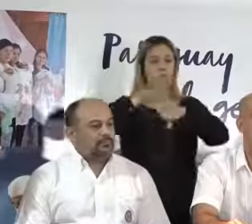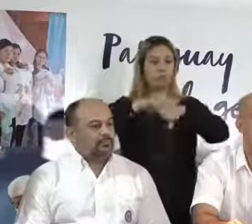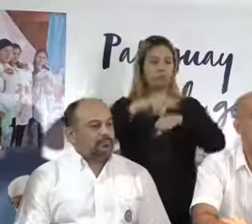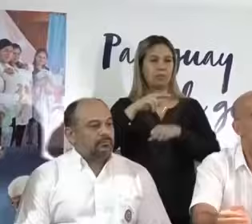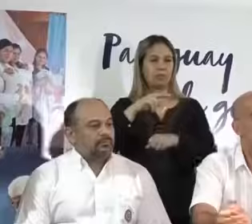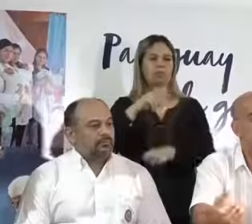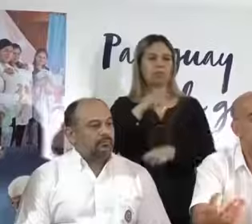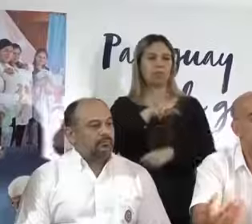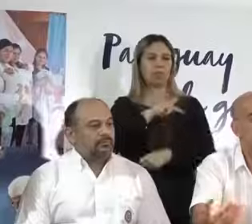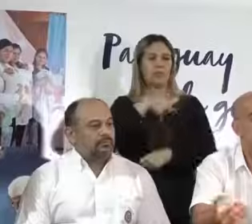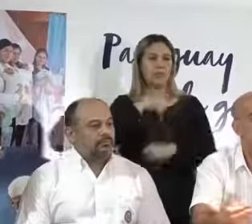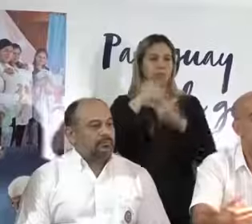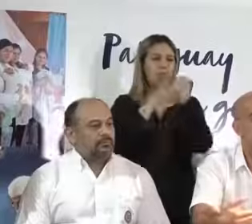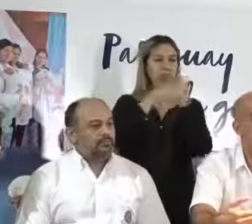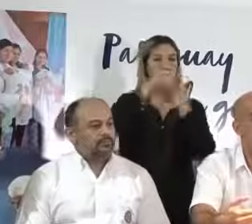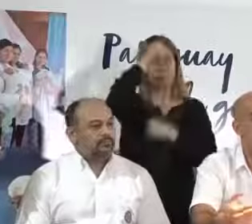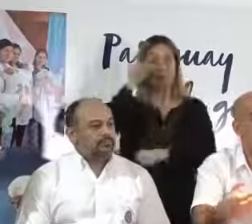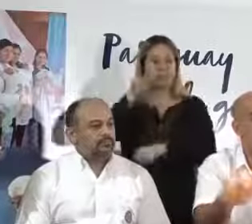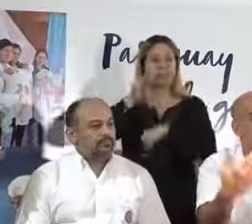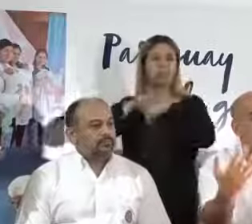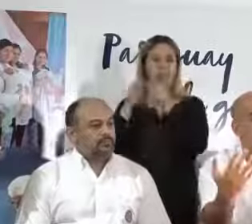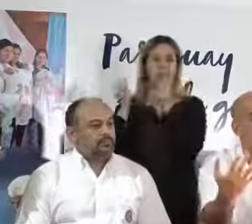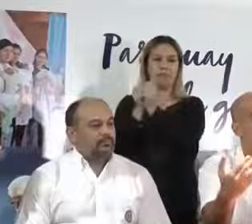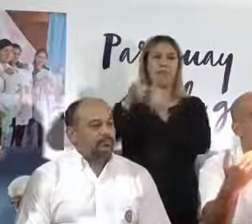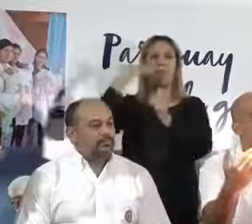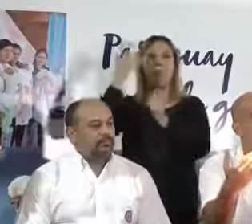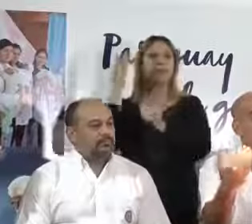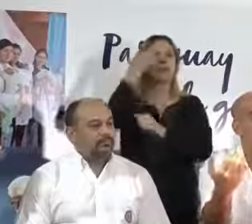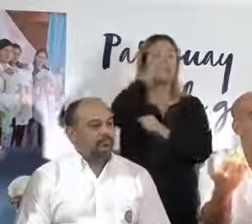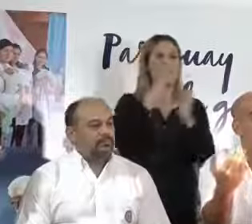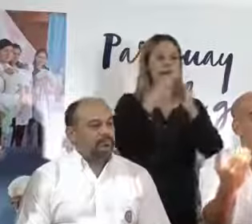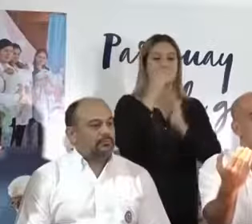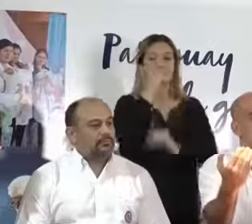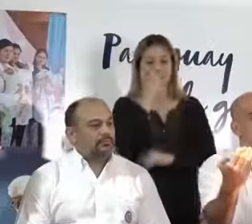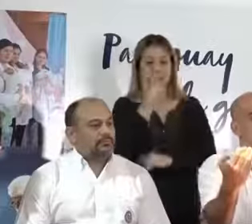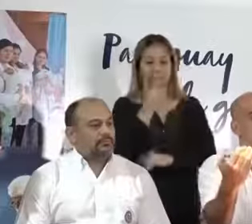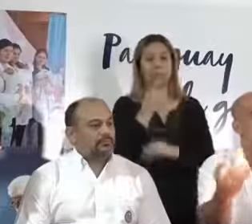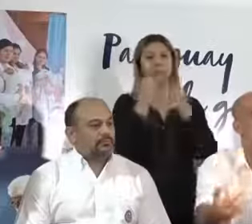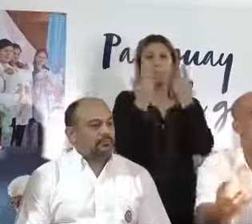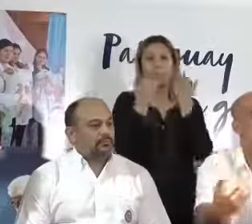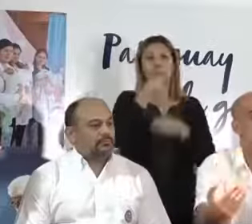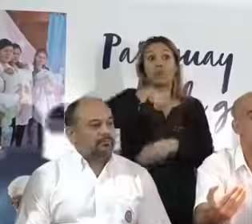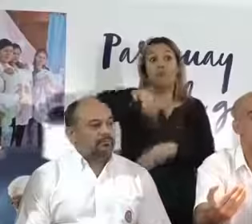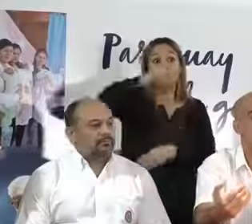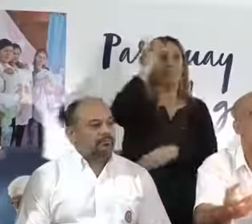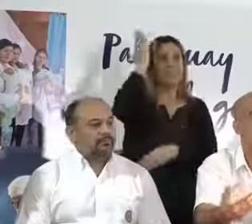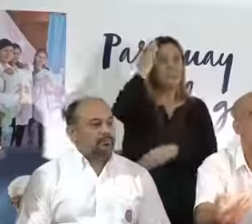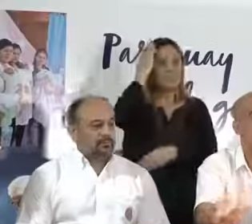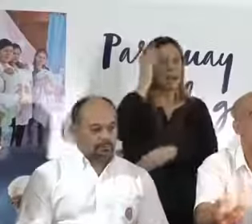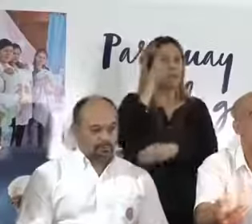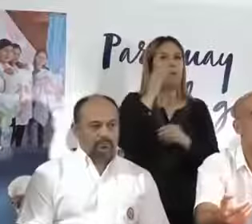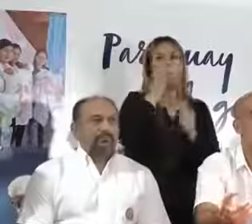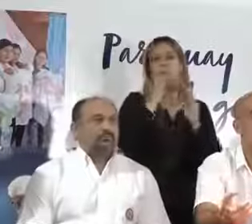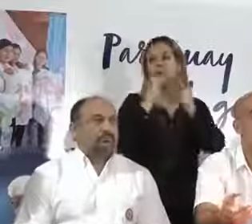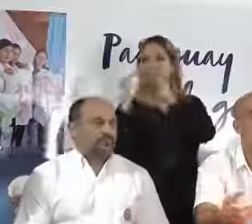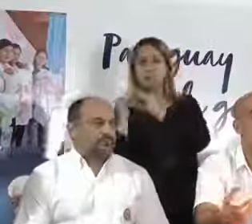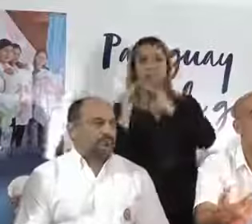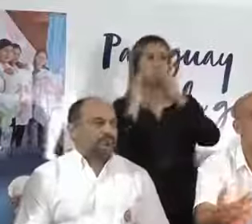las dudas. Si tiene dudas respecto al país donde estuvo visitando y si no sabe que si hay o no